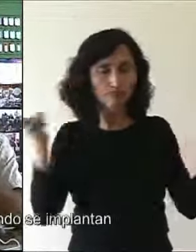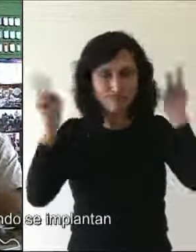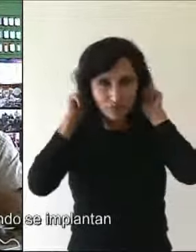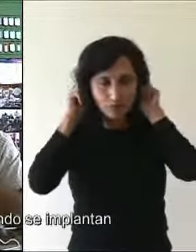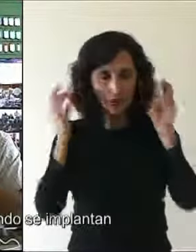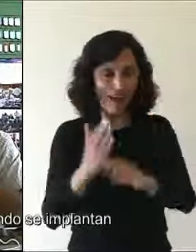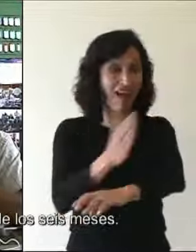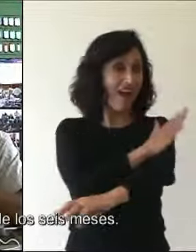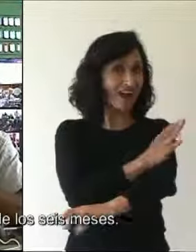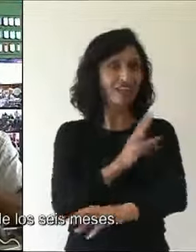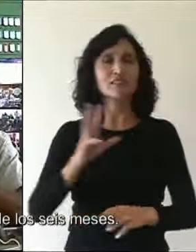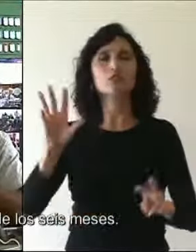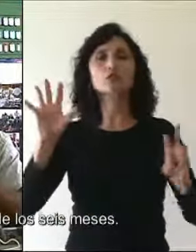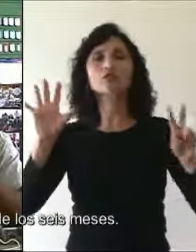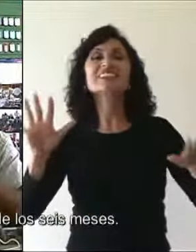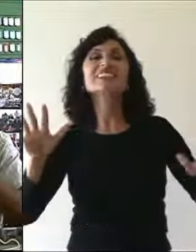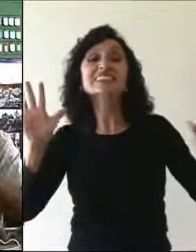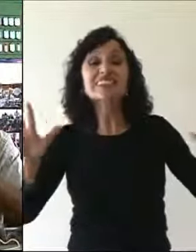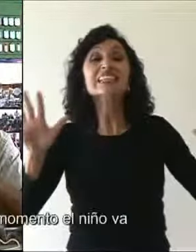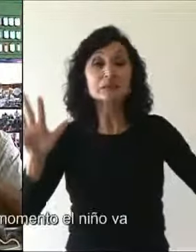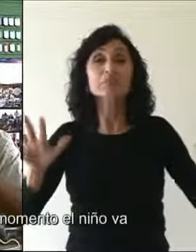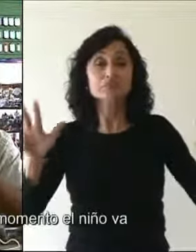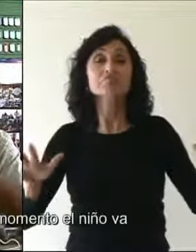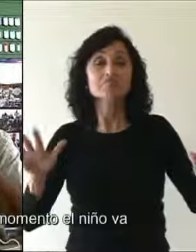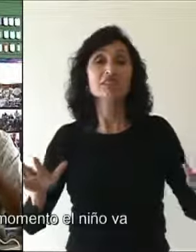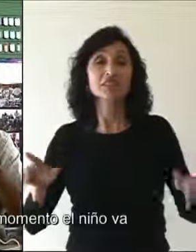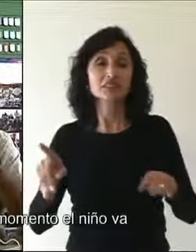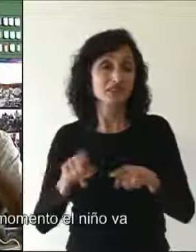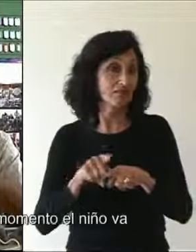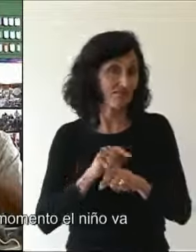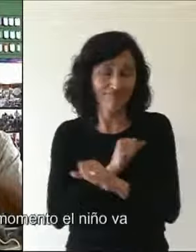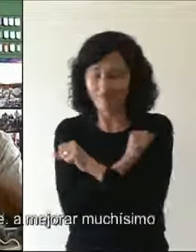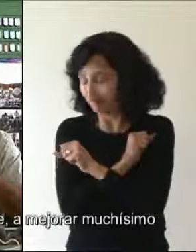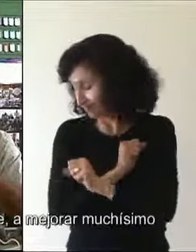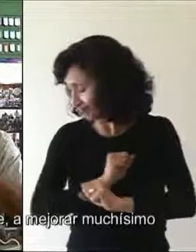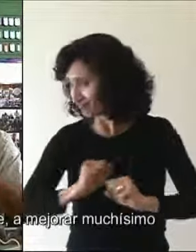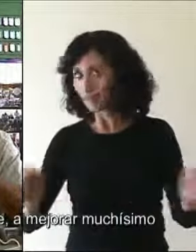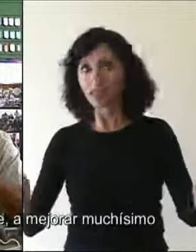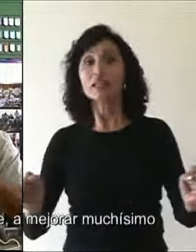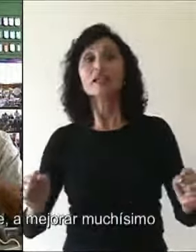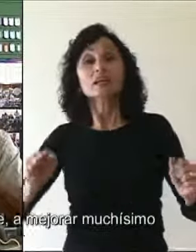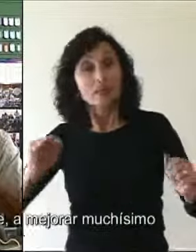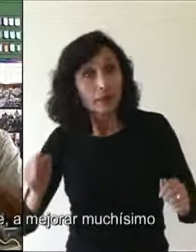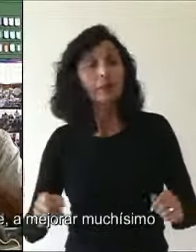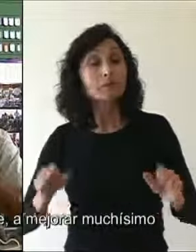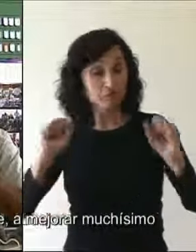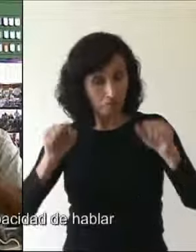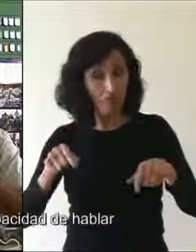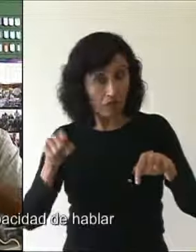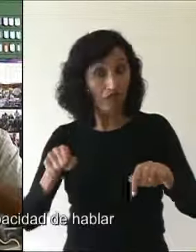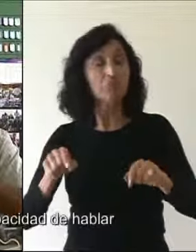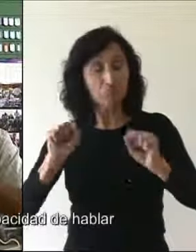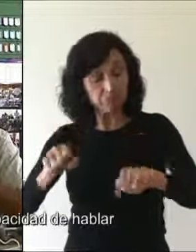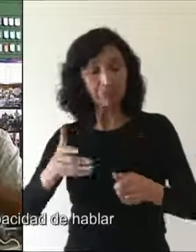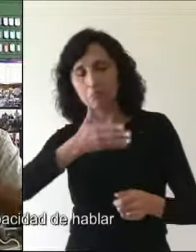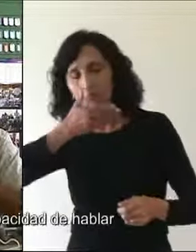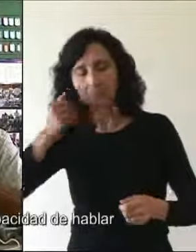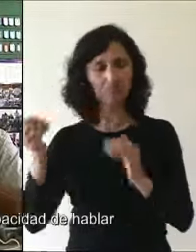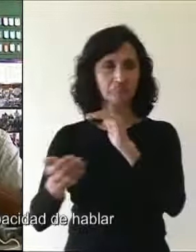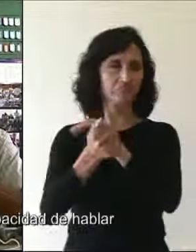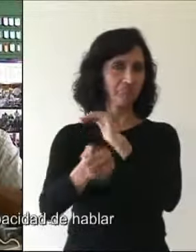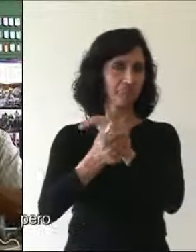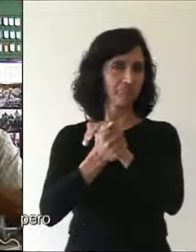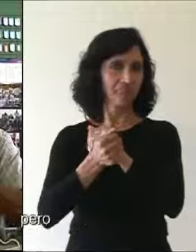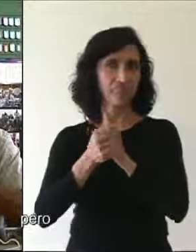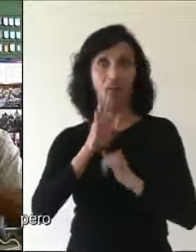solo, y cuando se implantan antes de los 6 meses. En ese momento el niño va seguramente a mejorar muchísimo su capacidad